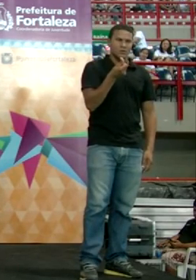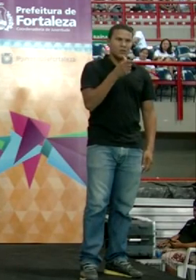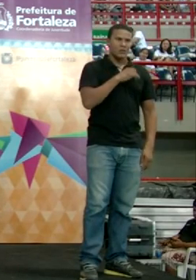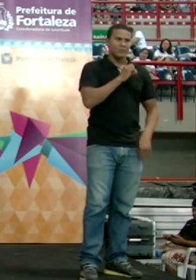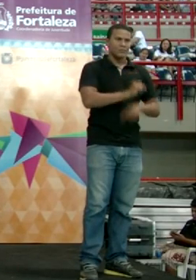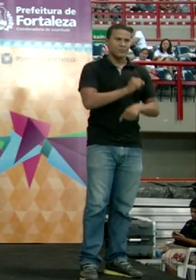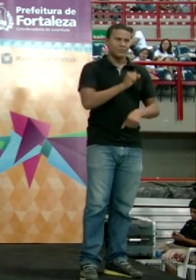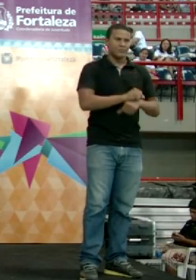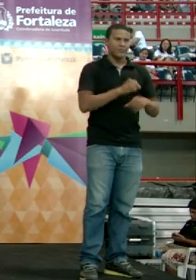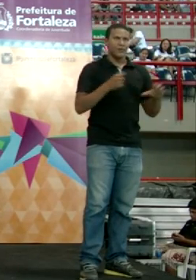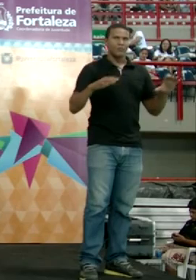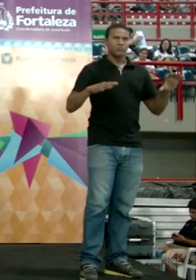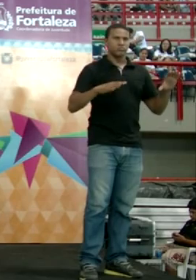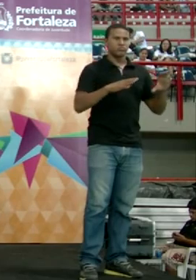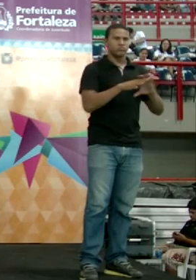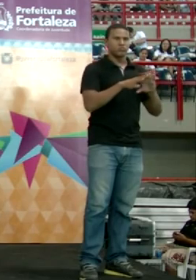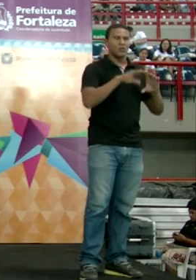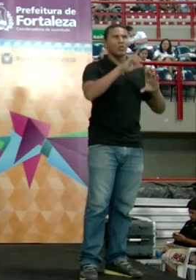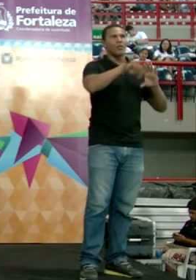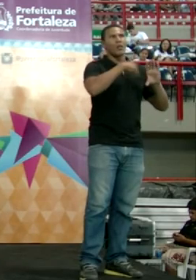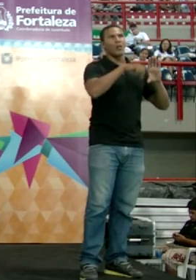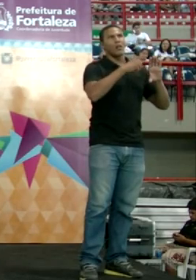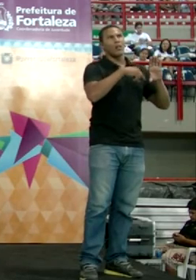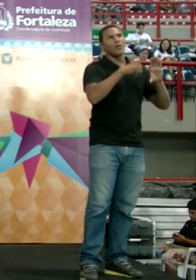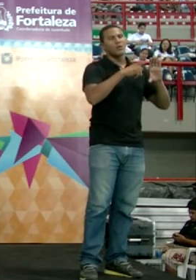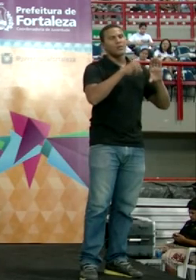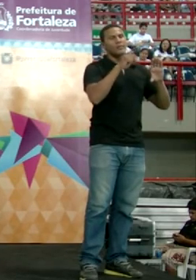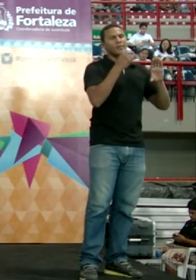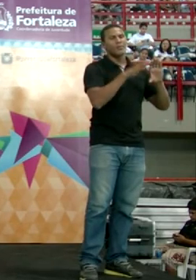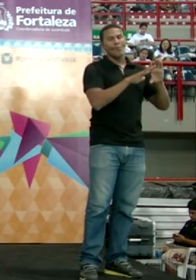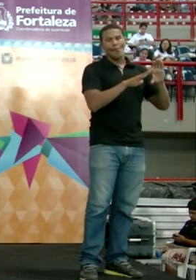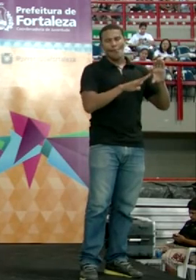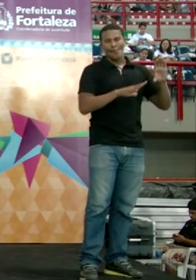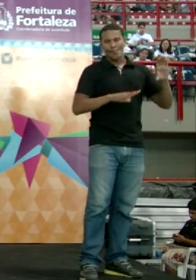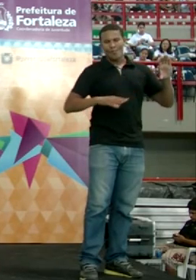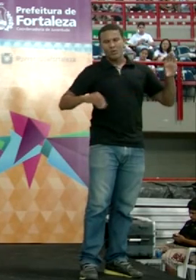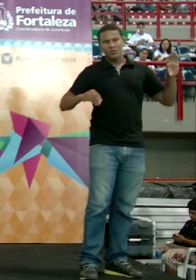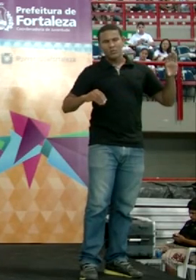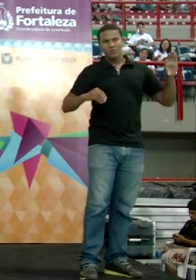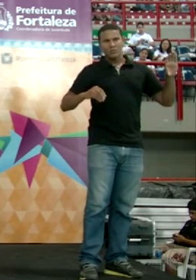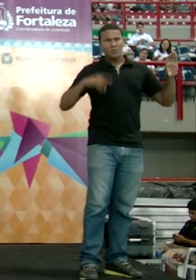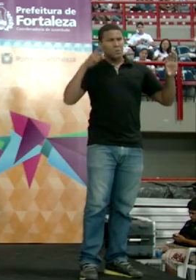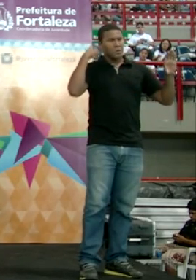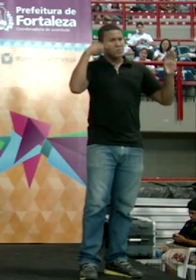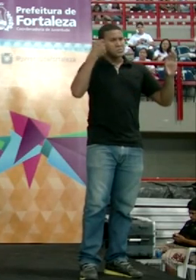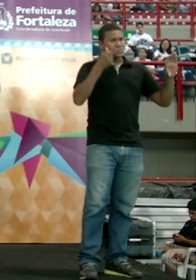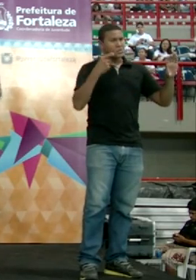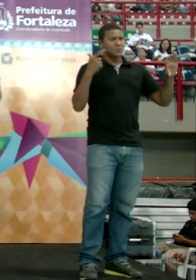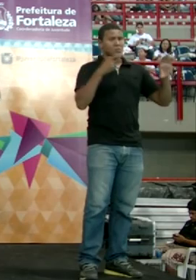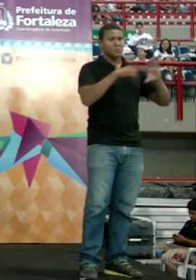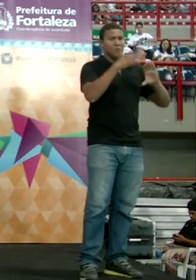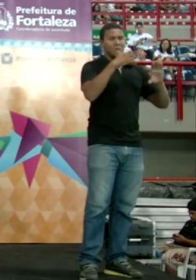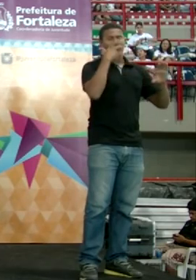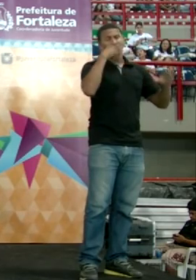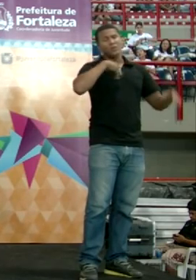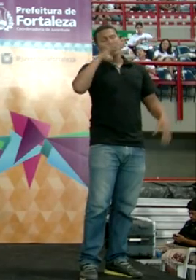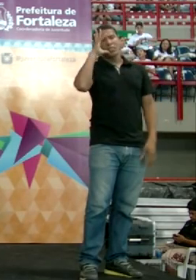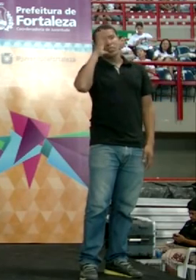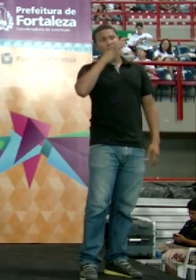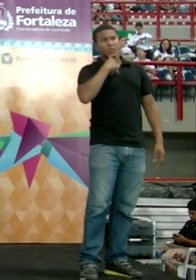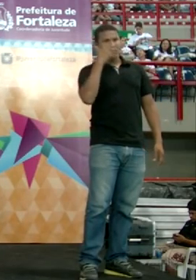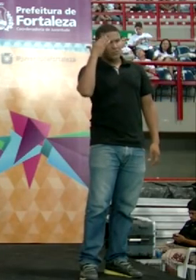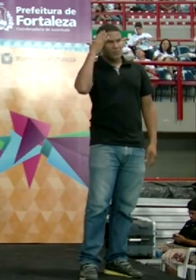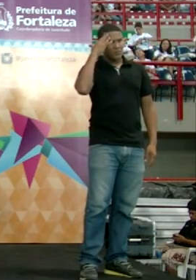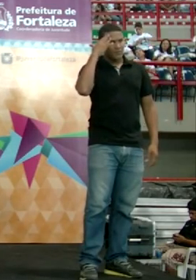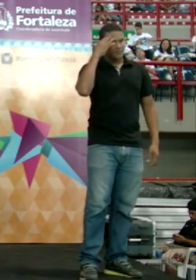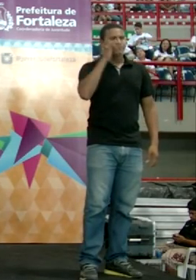subindo, rotaciona, aí mais 6 horas. O rendimento é muito baixo. E tem que ser em regiões que tenham grande variação de maré.